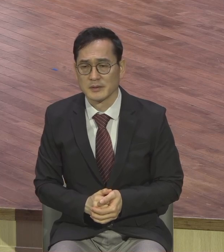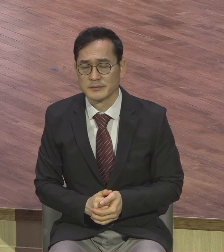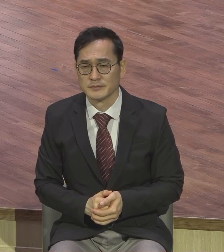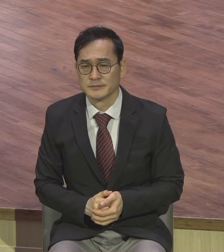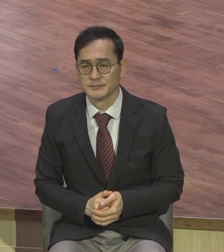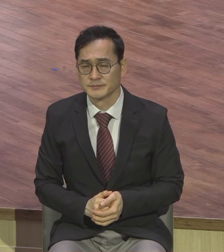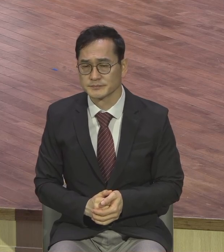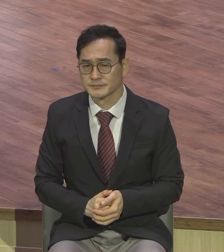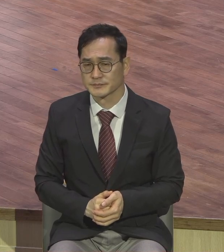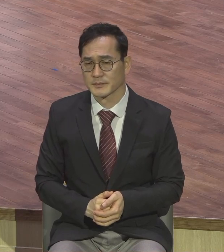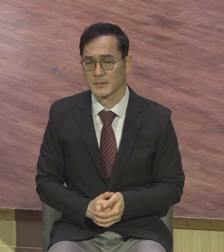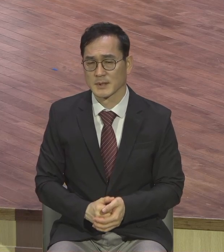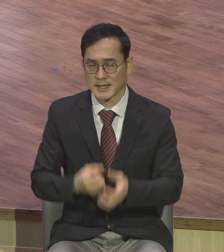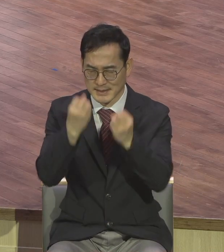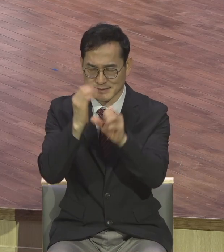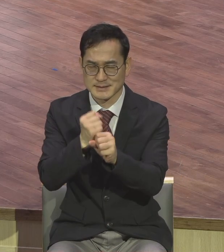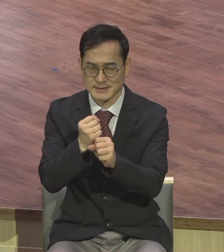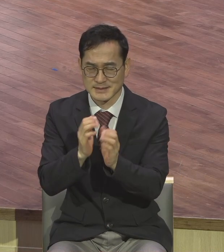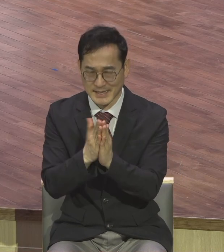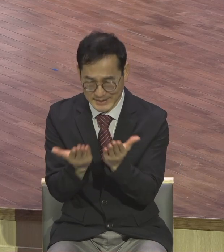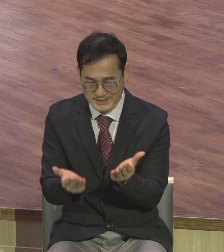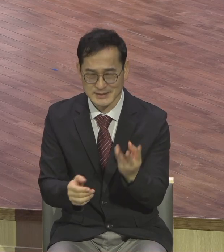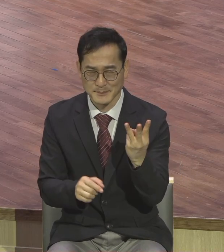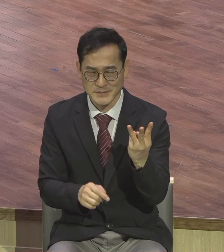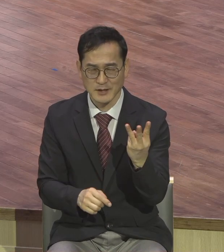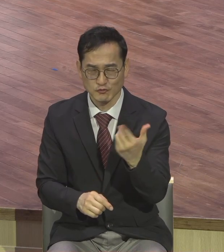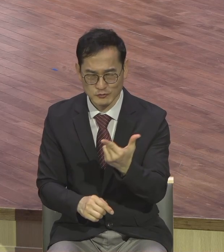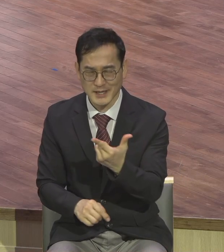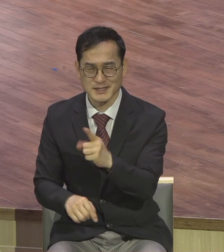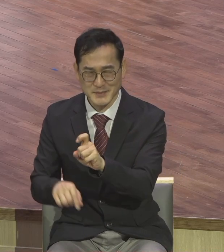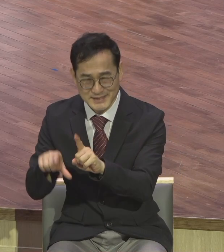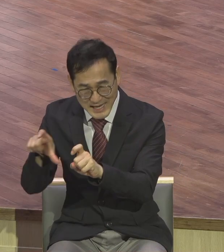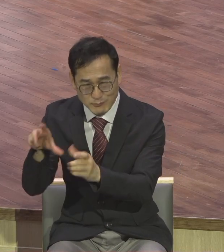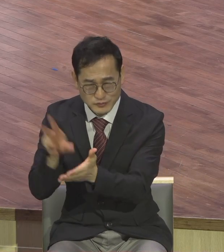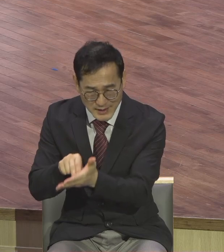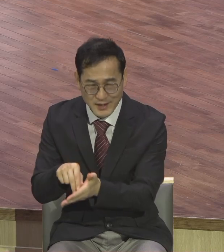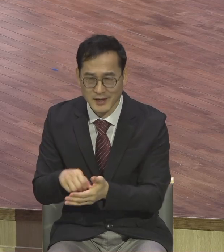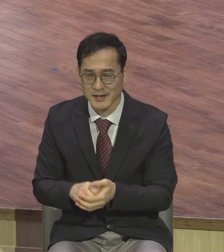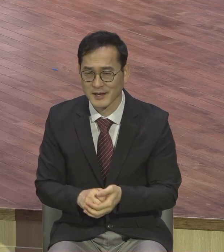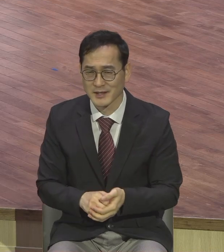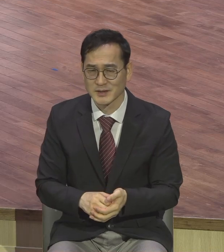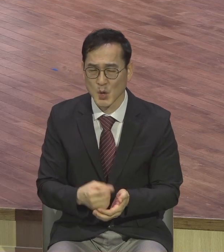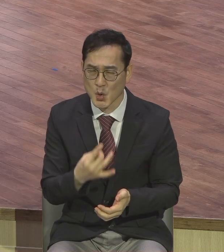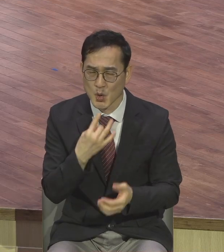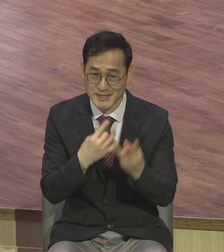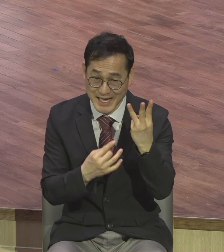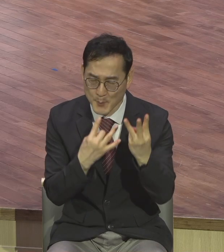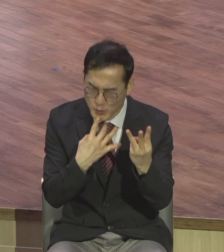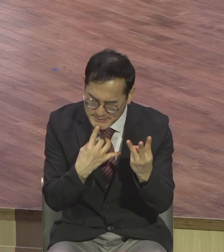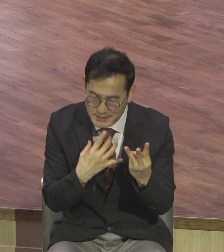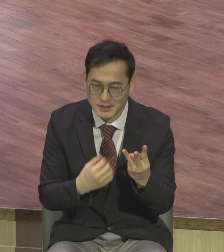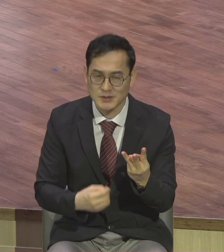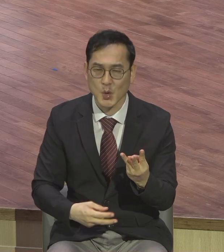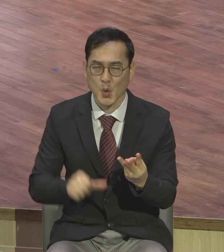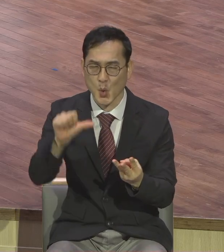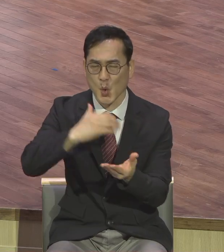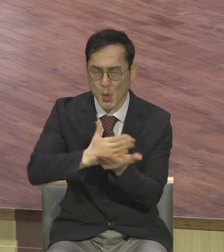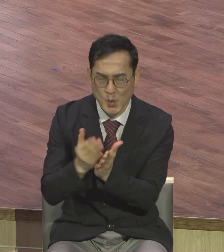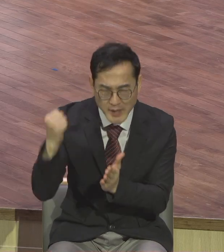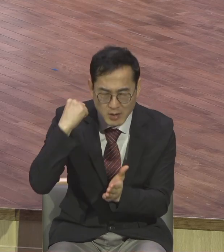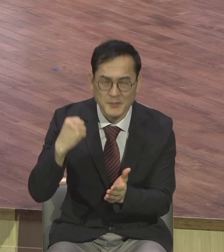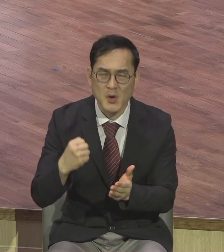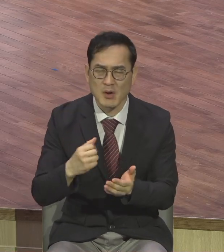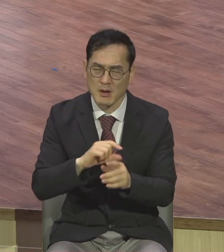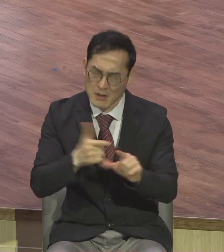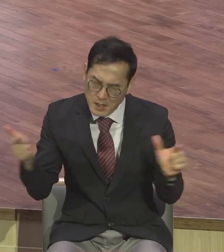창세기 3, 6, 11일 아무리 떠들어도 되고 있냐고, 그거 빠져나왔냐고요? 들락날락 하잖아, 들락날락. 그렇기 때문에 훈련,